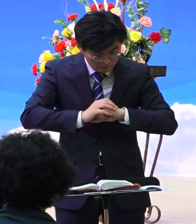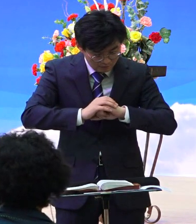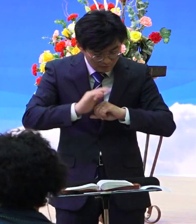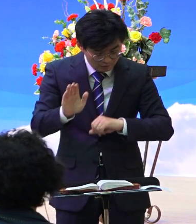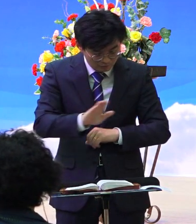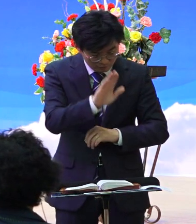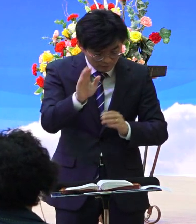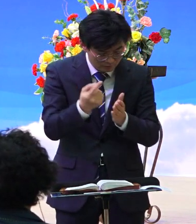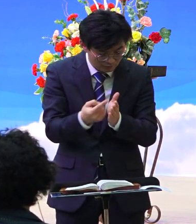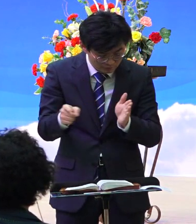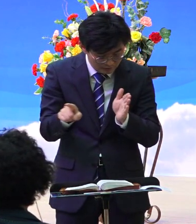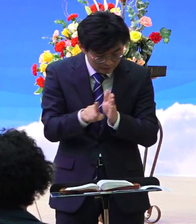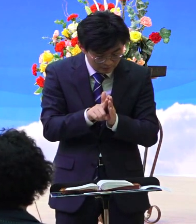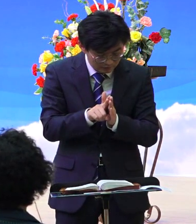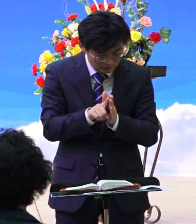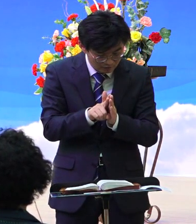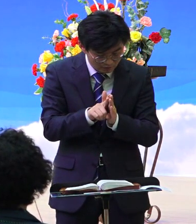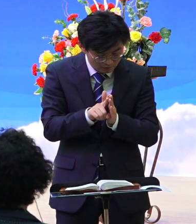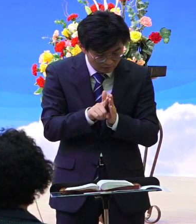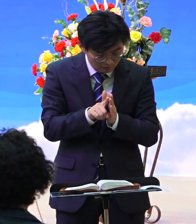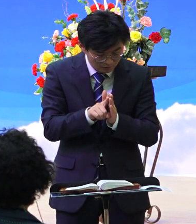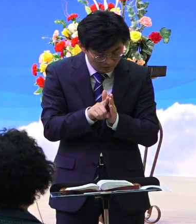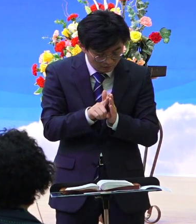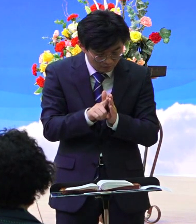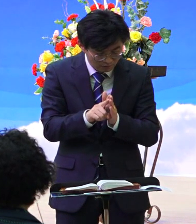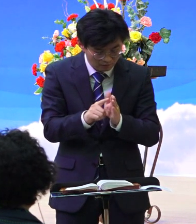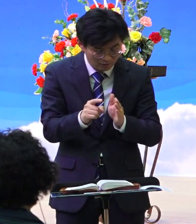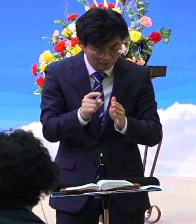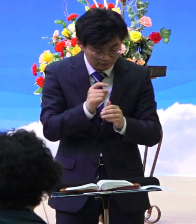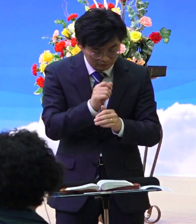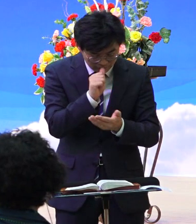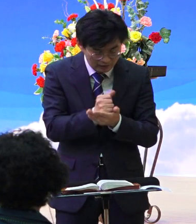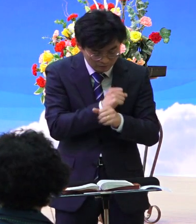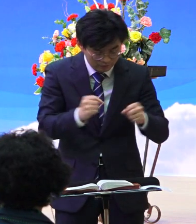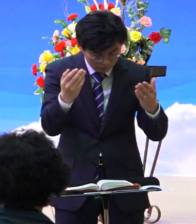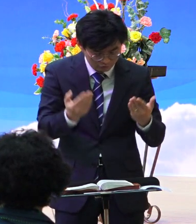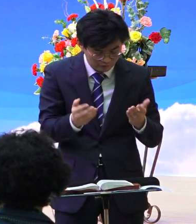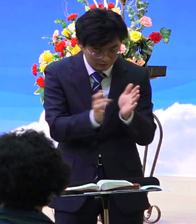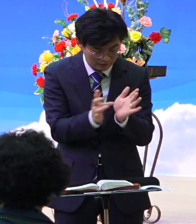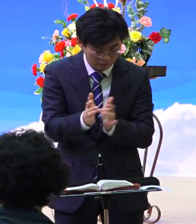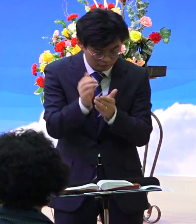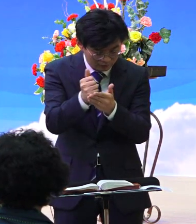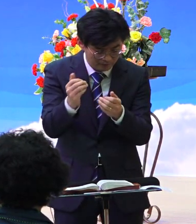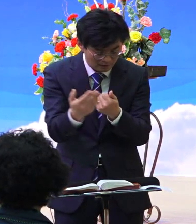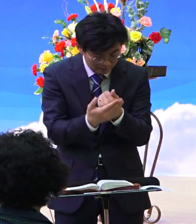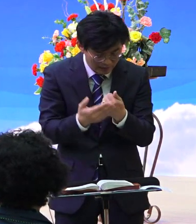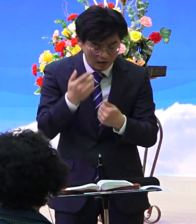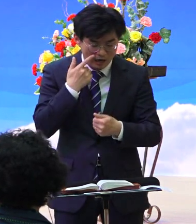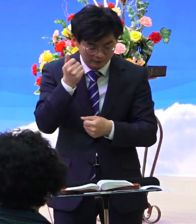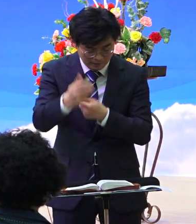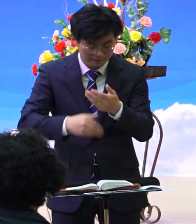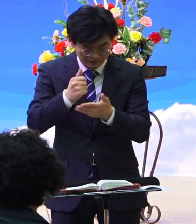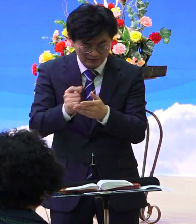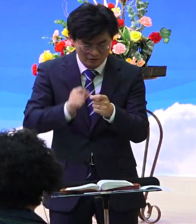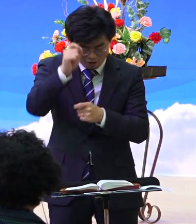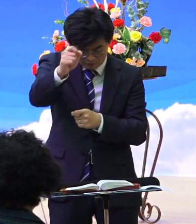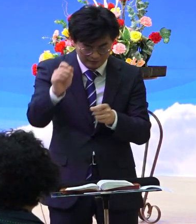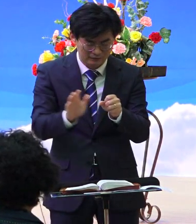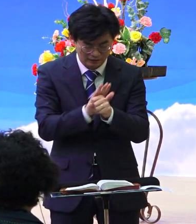우리를 위해서 생명을 내어주신 우리 주 예수 그리스도의 은혜와 하나님 아버지의 영원하신